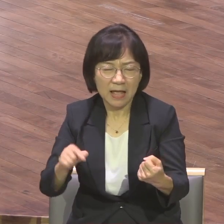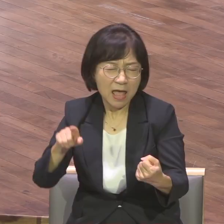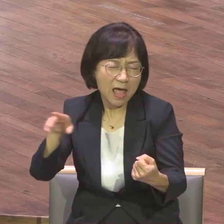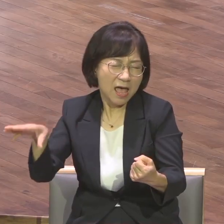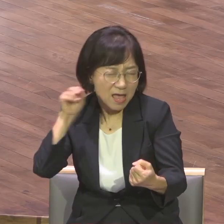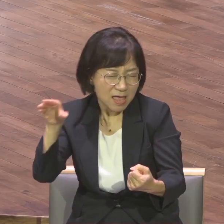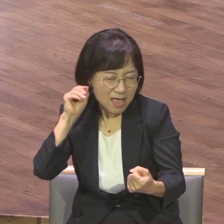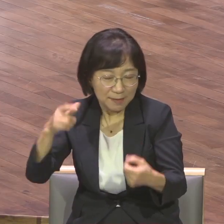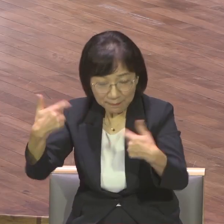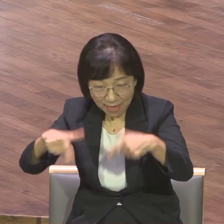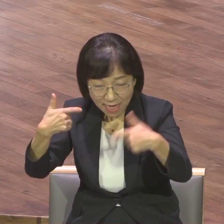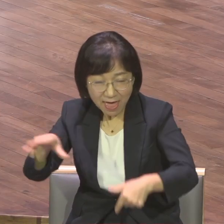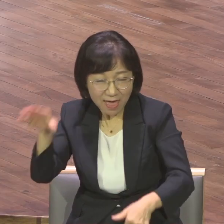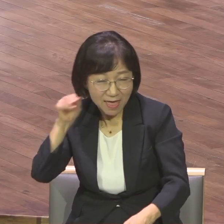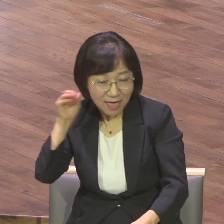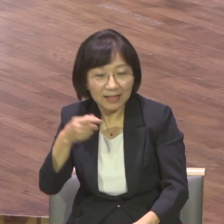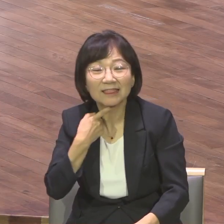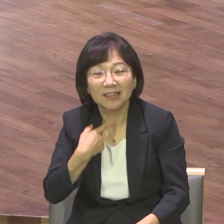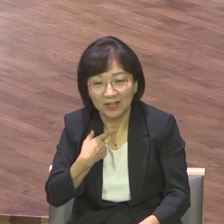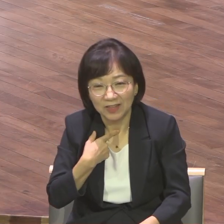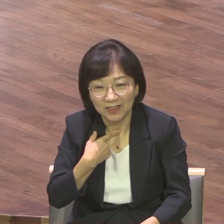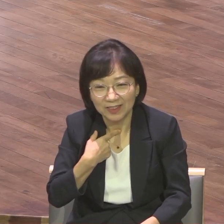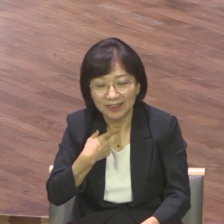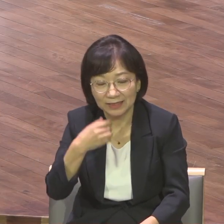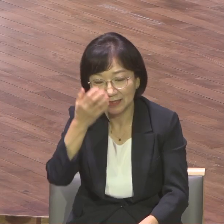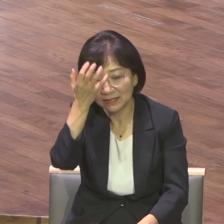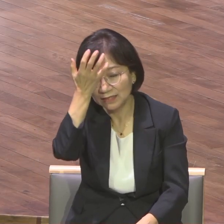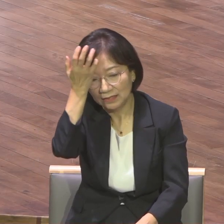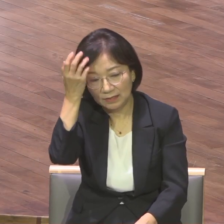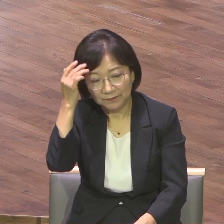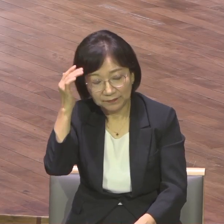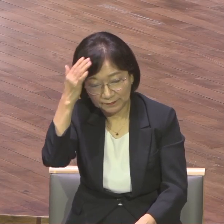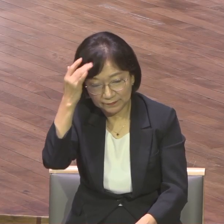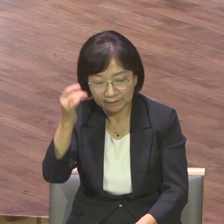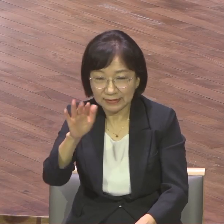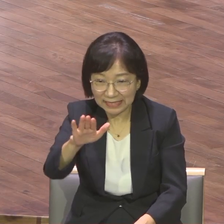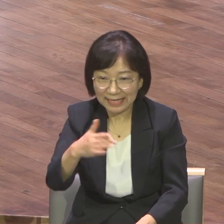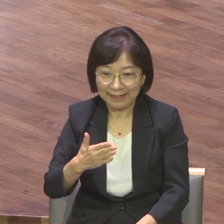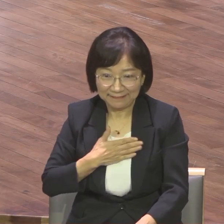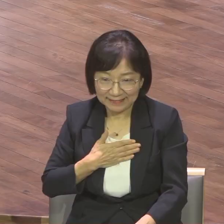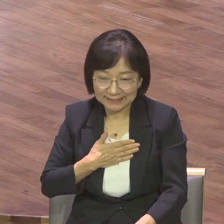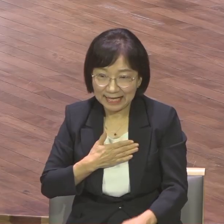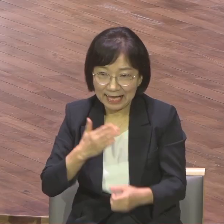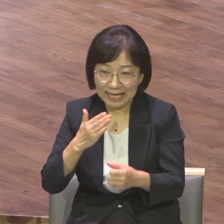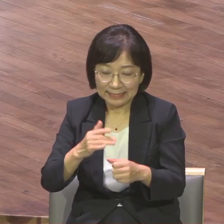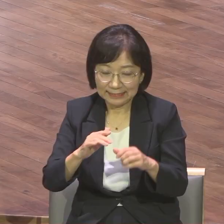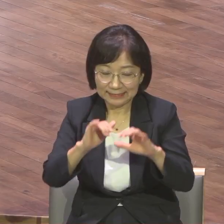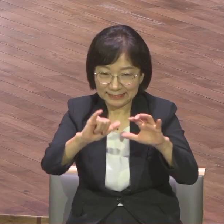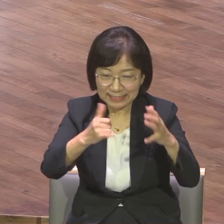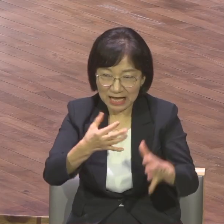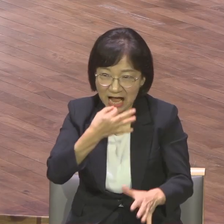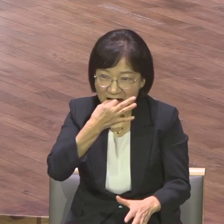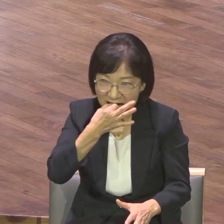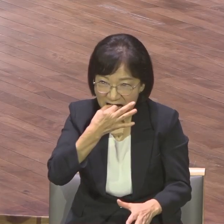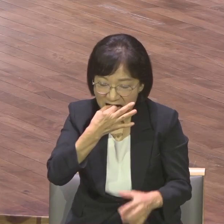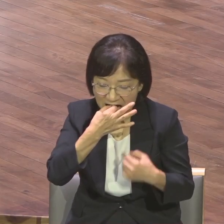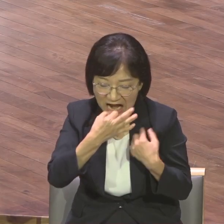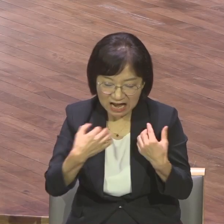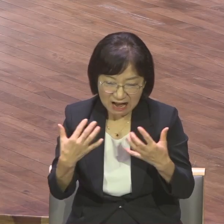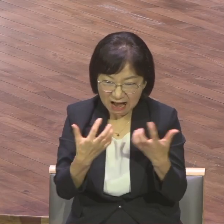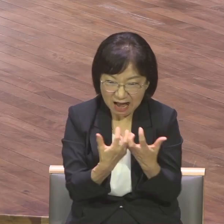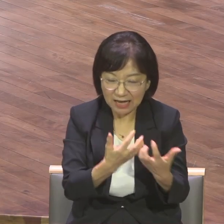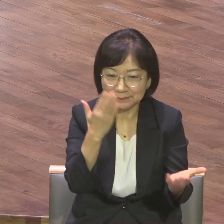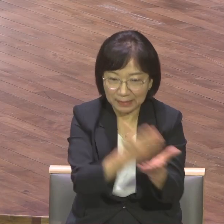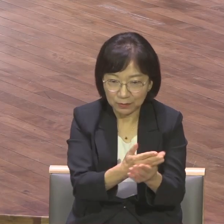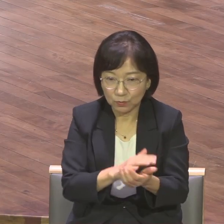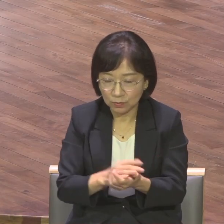나에게 뭘 채우느냐. 세상 욕심 야망으로 채우지 마시고 말씀으로 채우시기 바랍니다. 들으면 돼. 들으면, 믿으면 들으면서